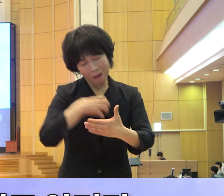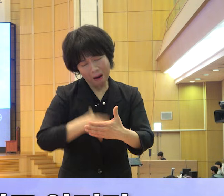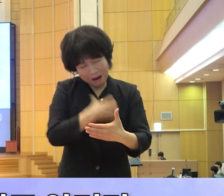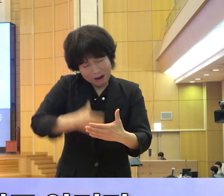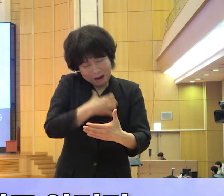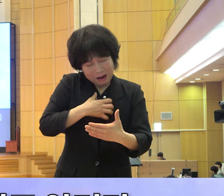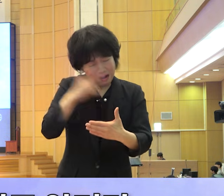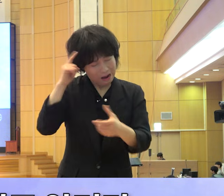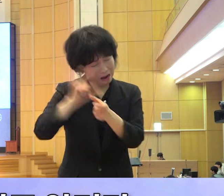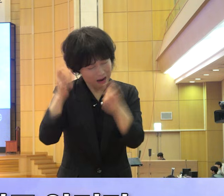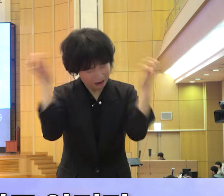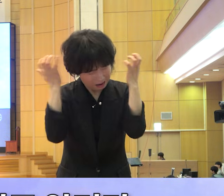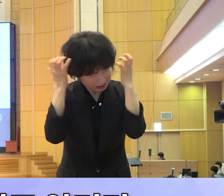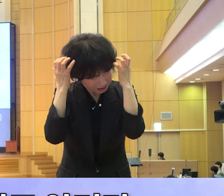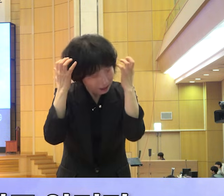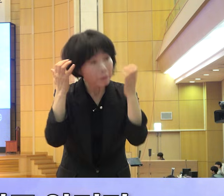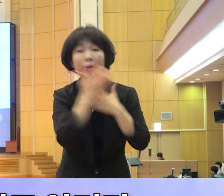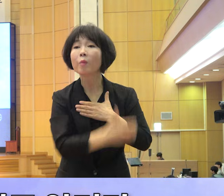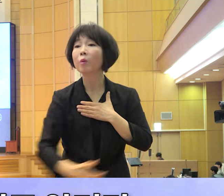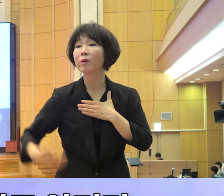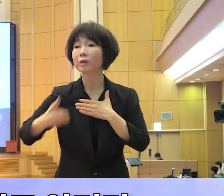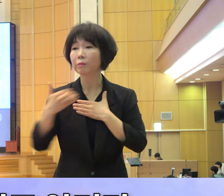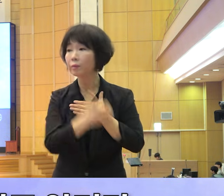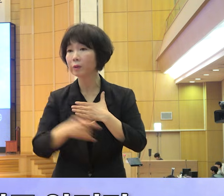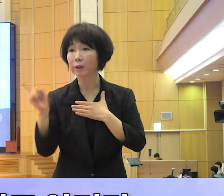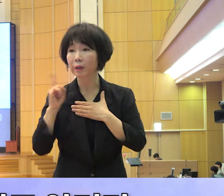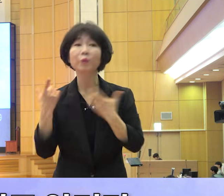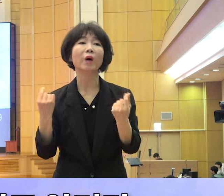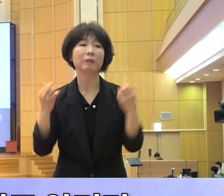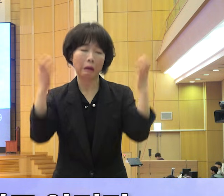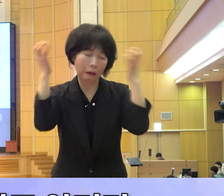괴로우면요 어디 있거나 괴로워요.